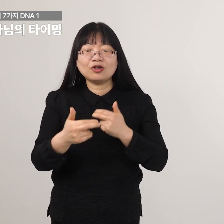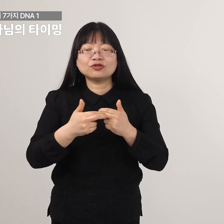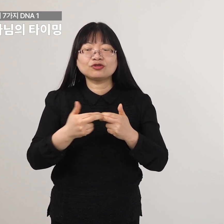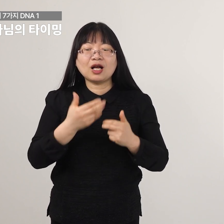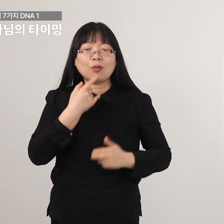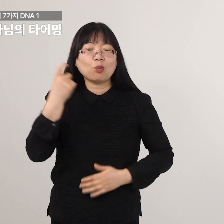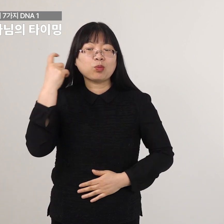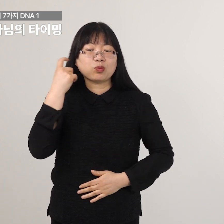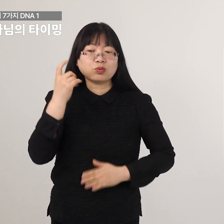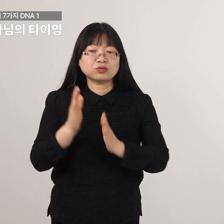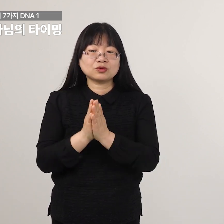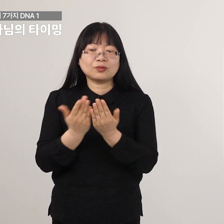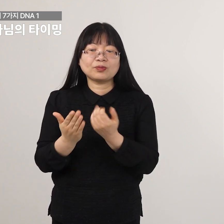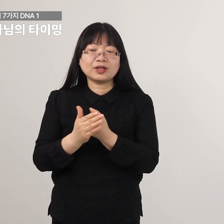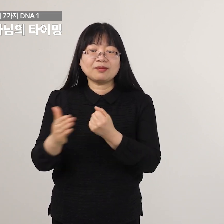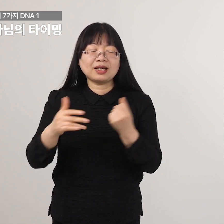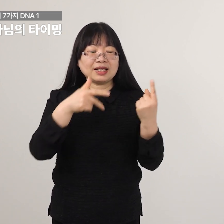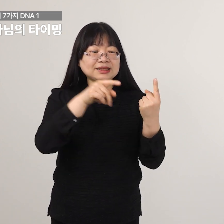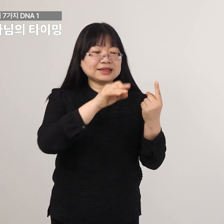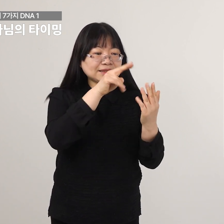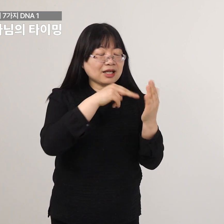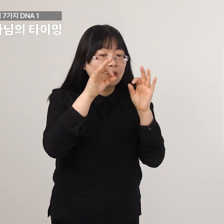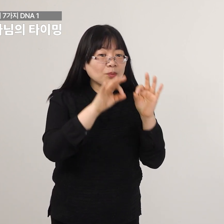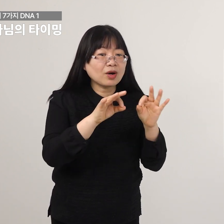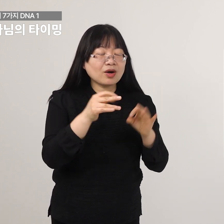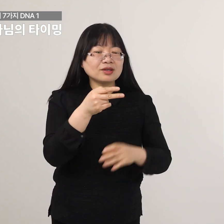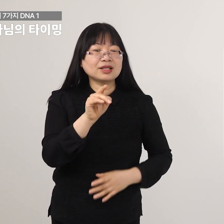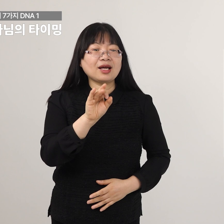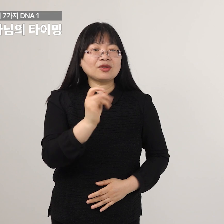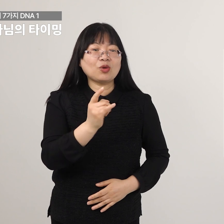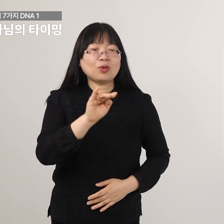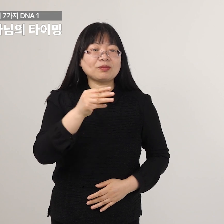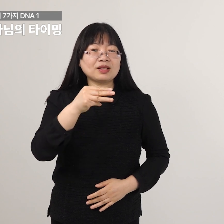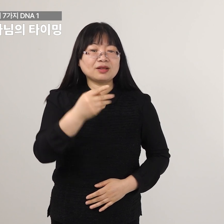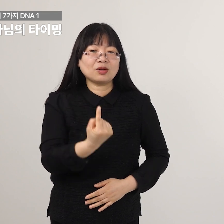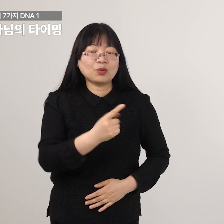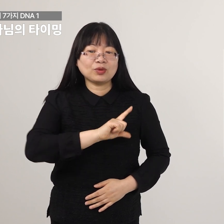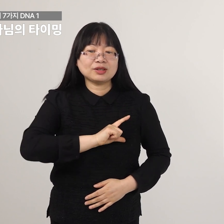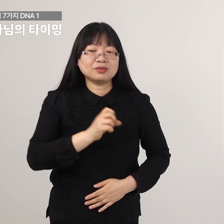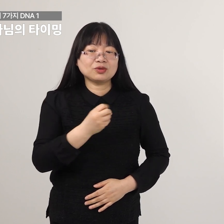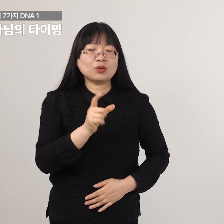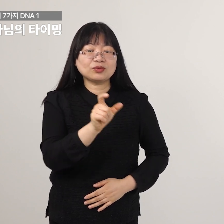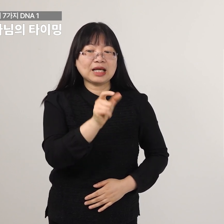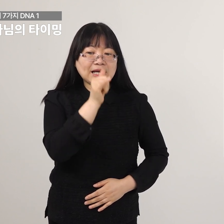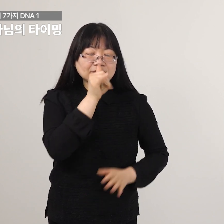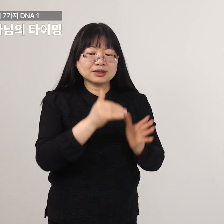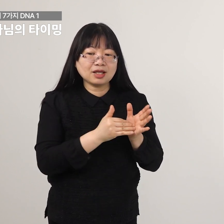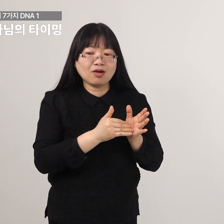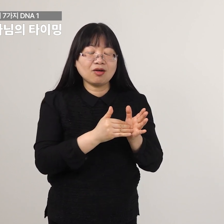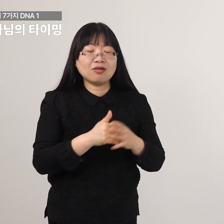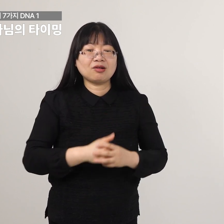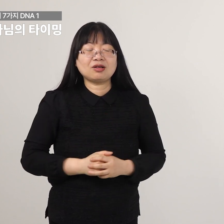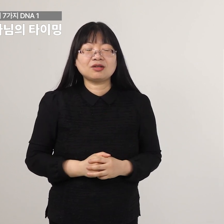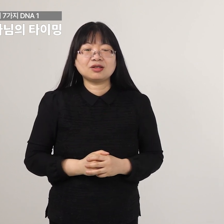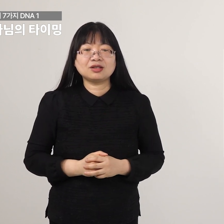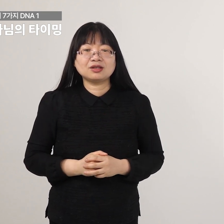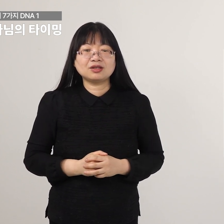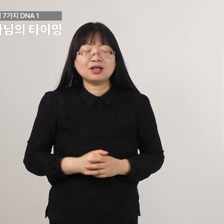누가복음이에요. 누가복음 1장에 보면 이 데오빌로라는 이름이 또 나와요. 근데 거기에서는